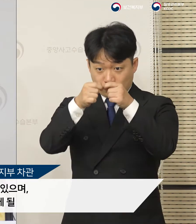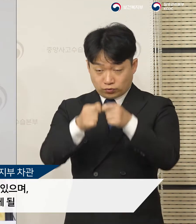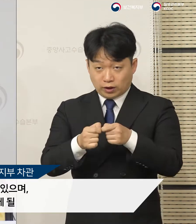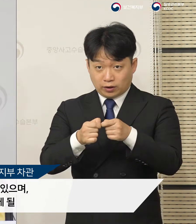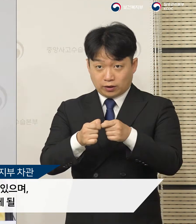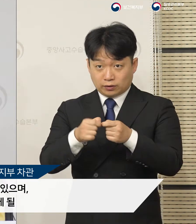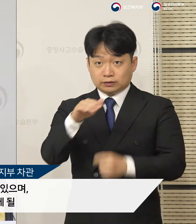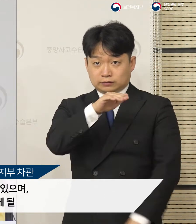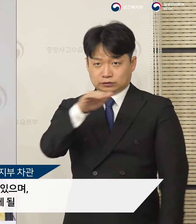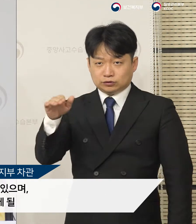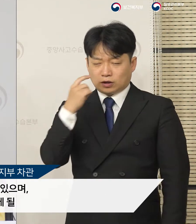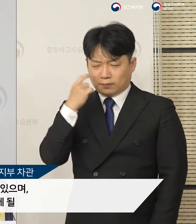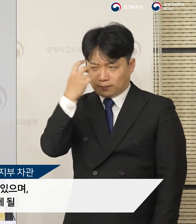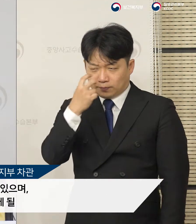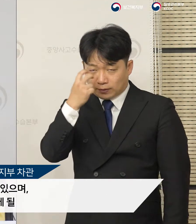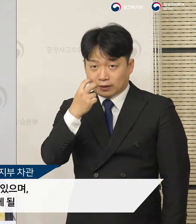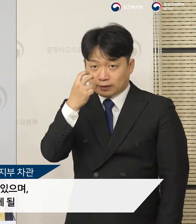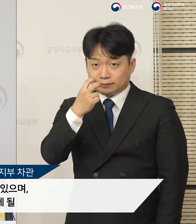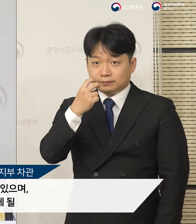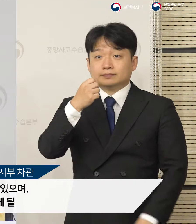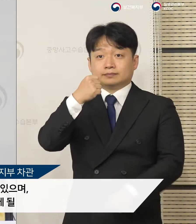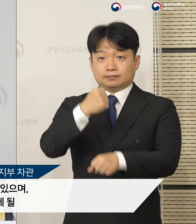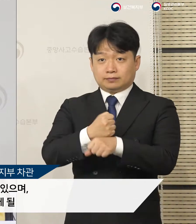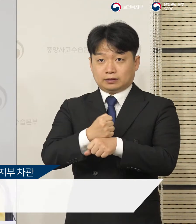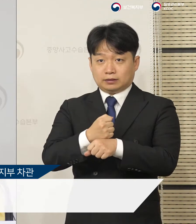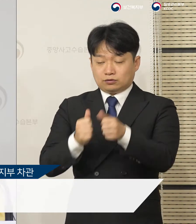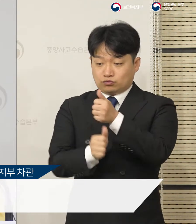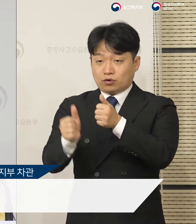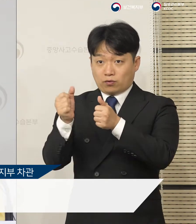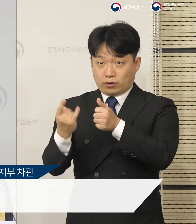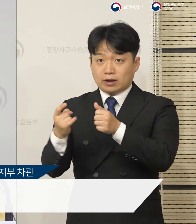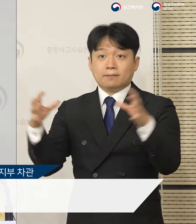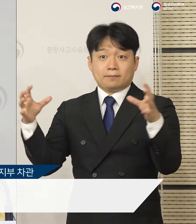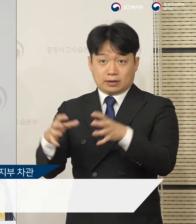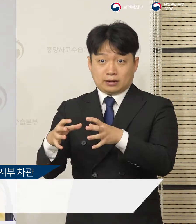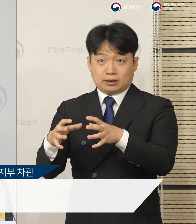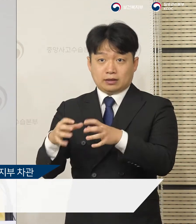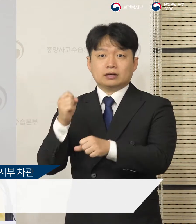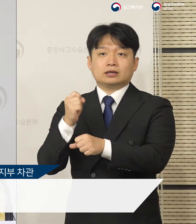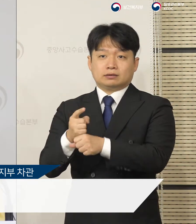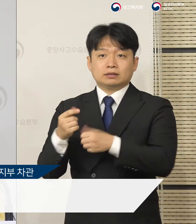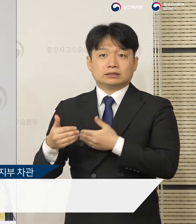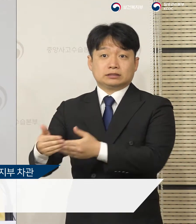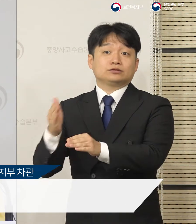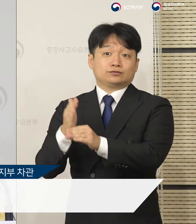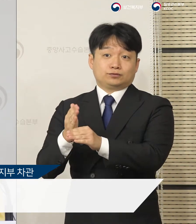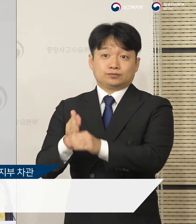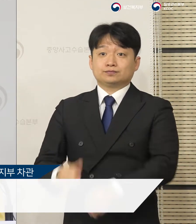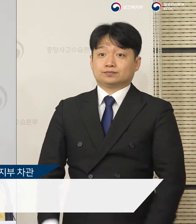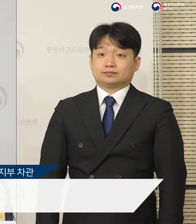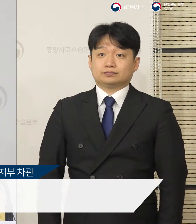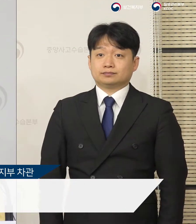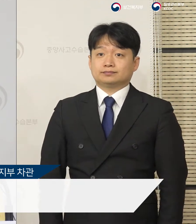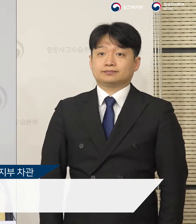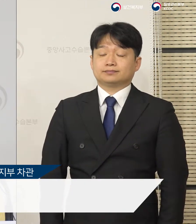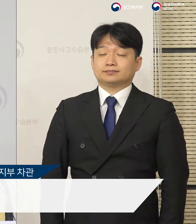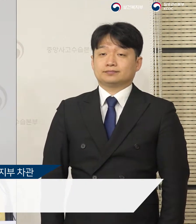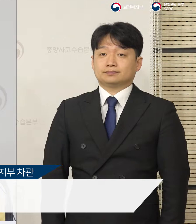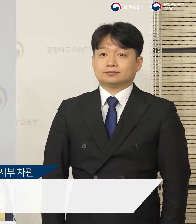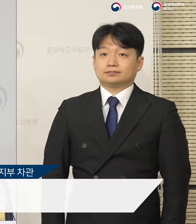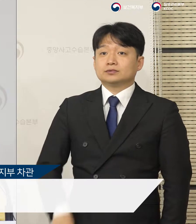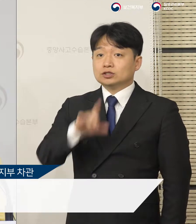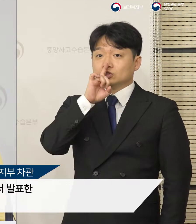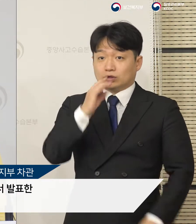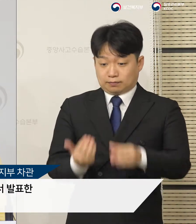구체적 보상 기준을 심의하고 결정하게 될 심의위원회 구성에도 이미 착수하였습니다.